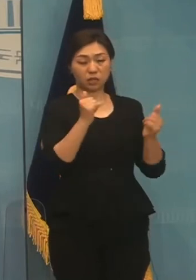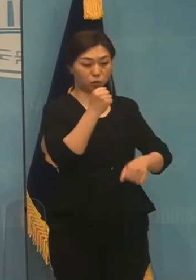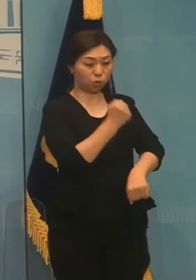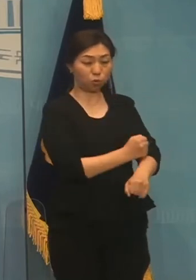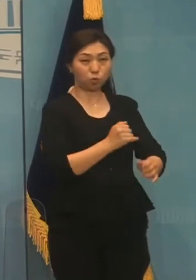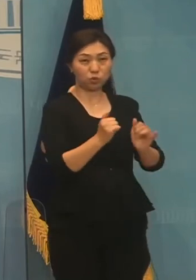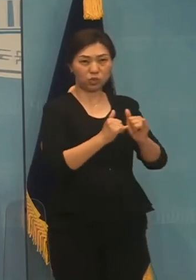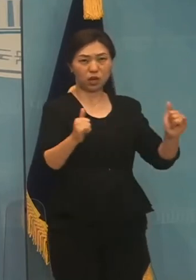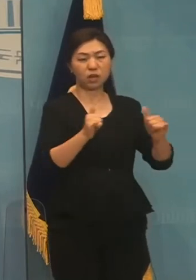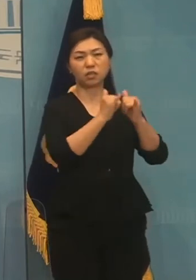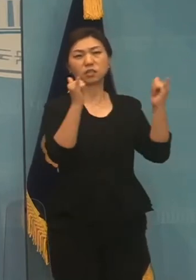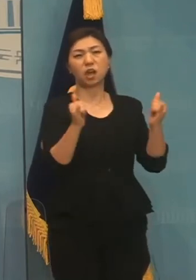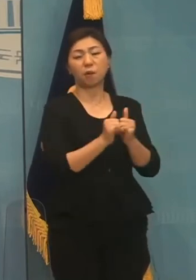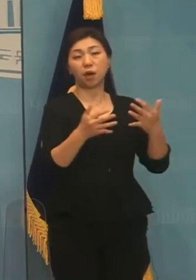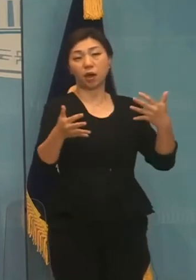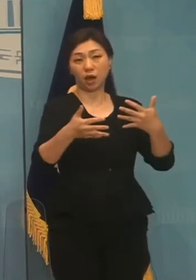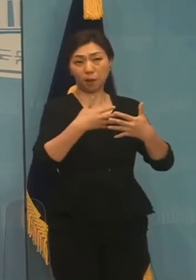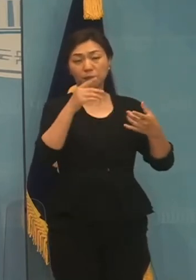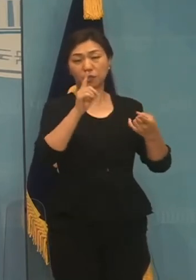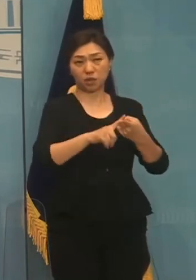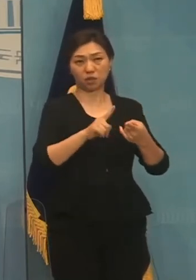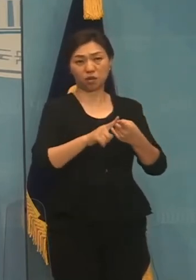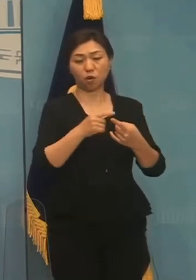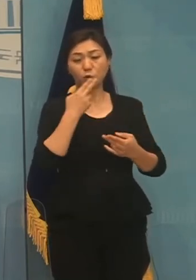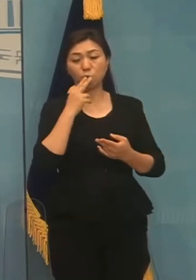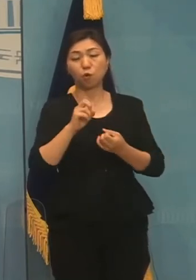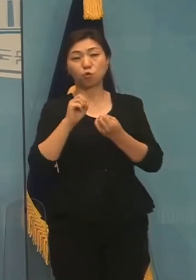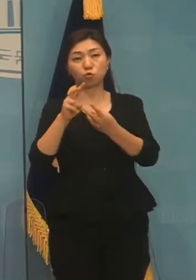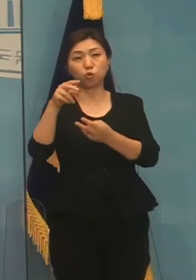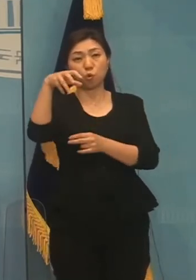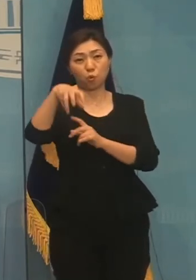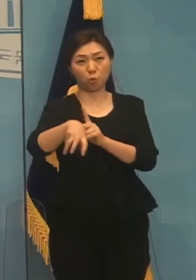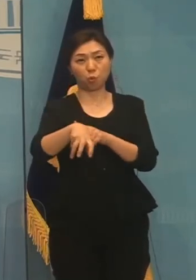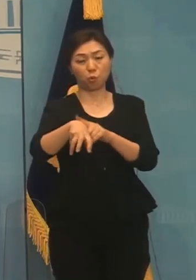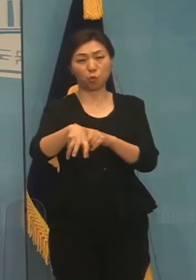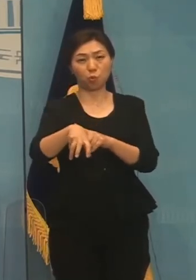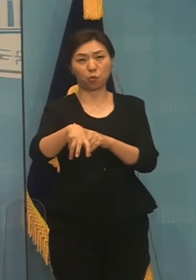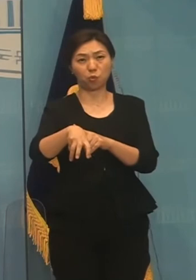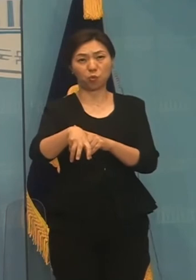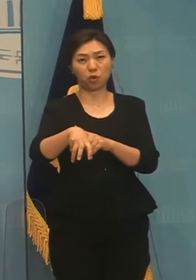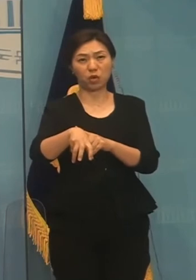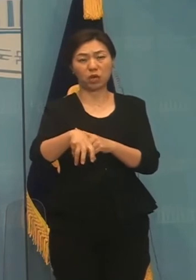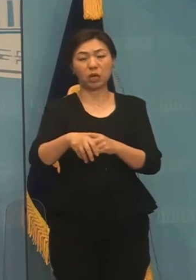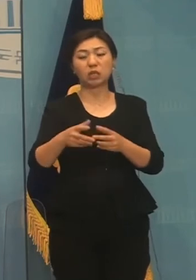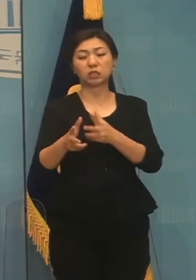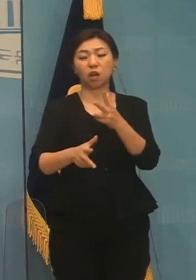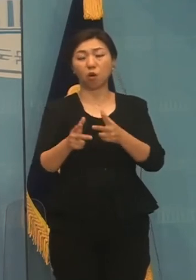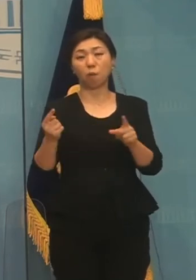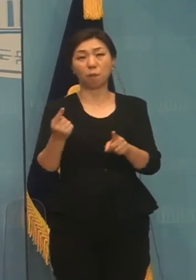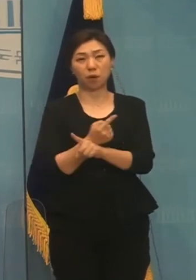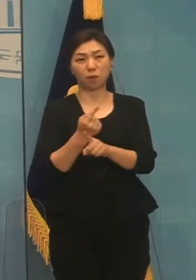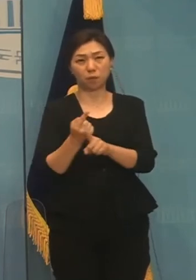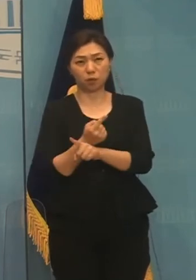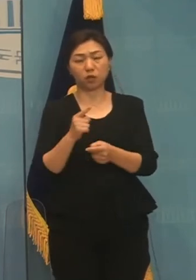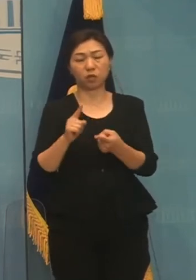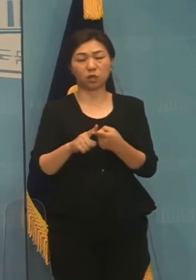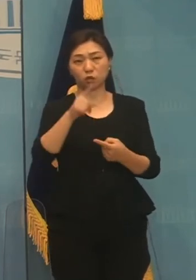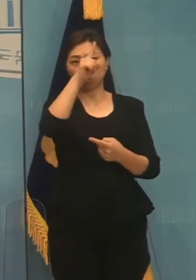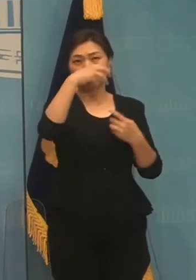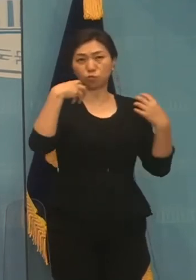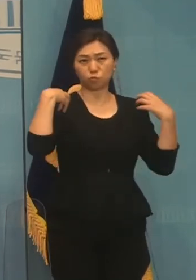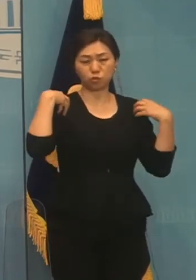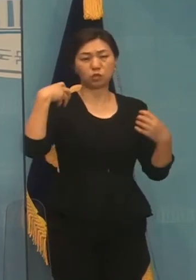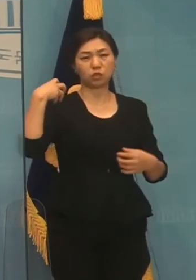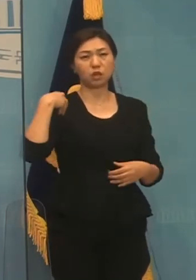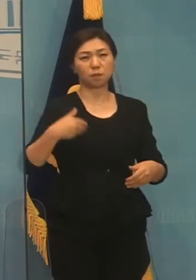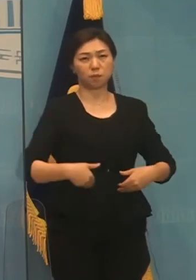가로막고 반노동행위 일삼는 우정사업본부 정부 당국의 책임있는 조치를 촉구합니다. 과로사